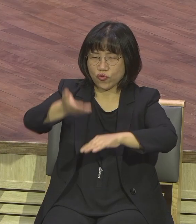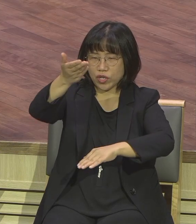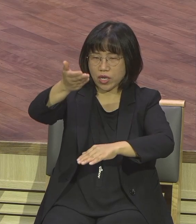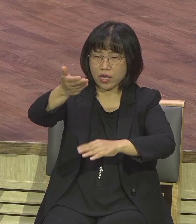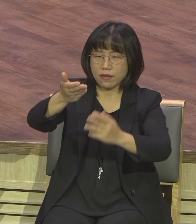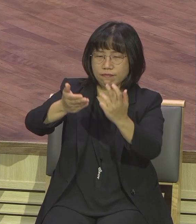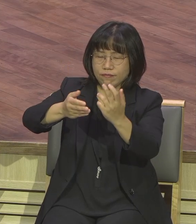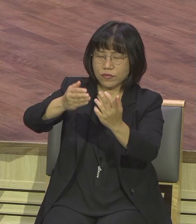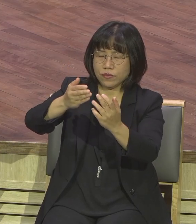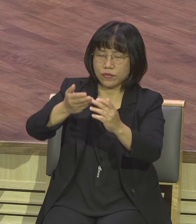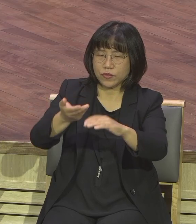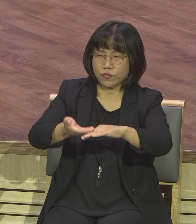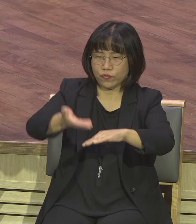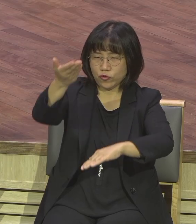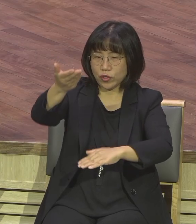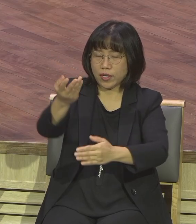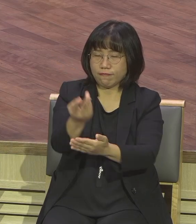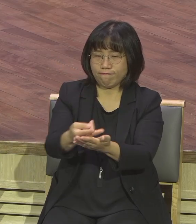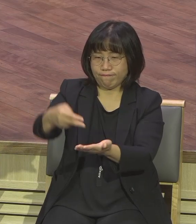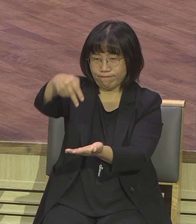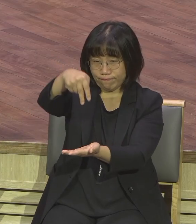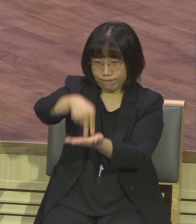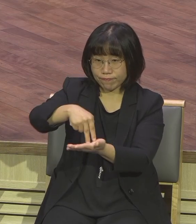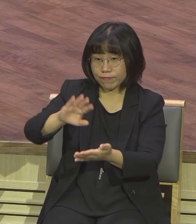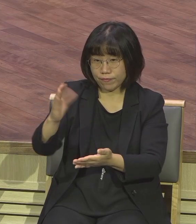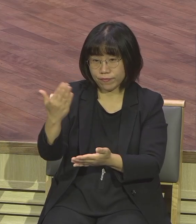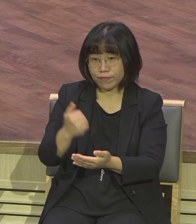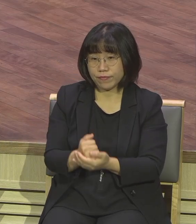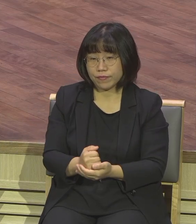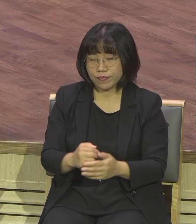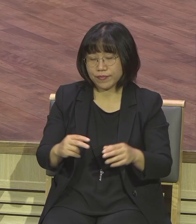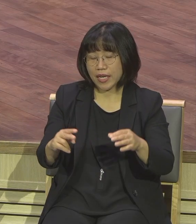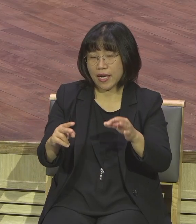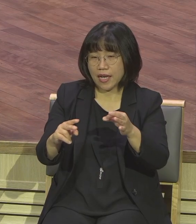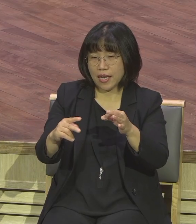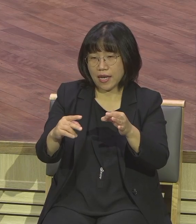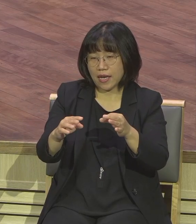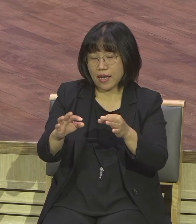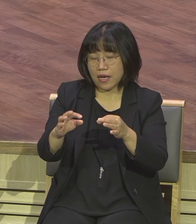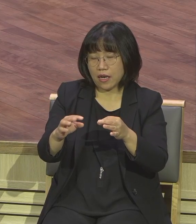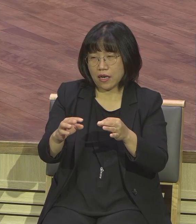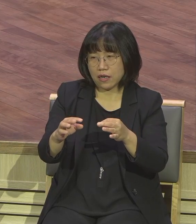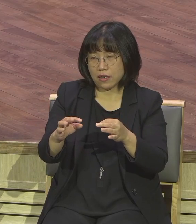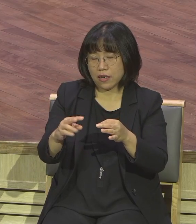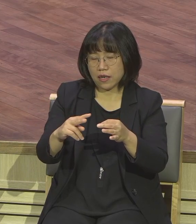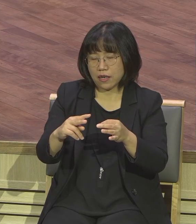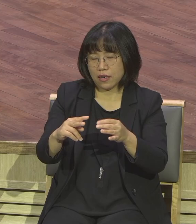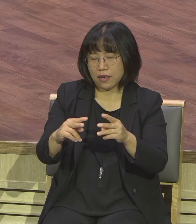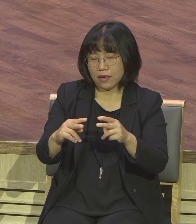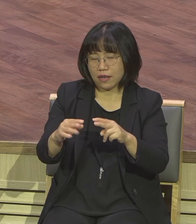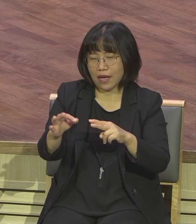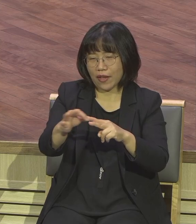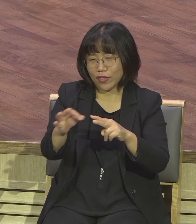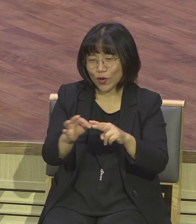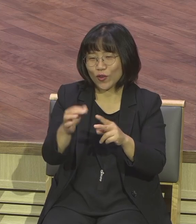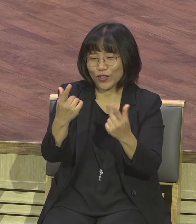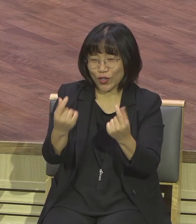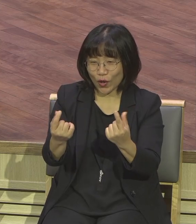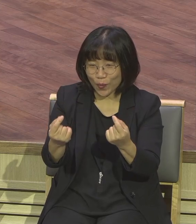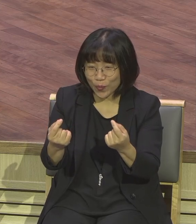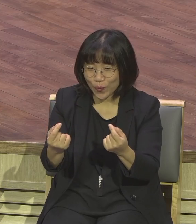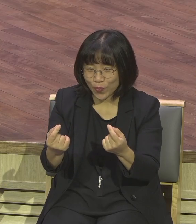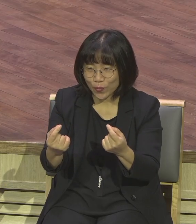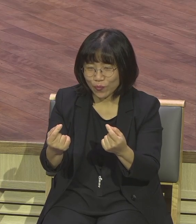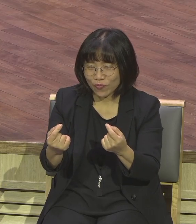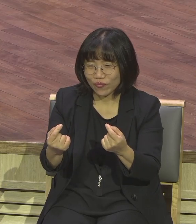아멘. 서밋 된다니까요. 보시라니까요. 왜? 우리 믿음이 그러니까. 우리가 서밋이가 서밋되는 거